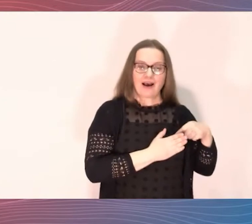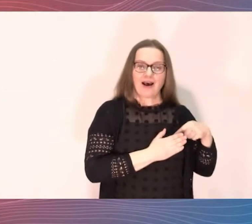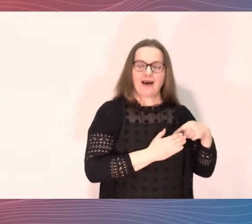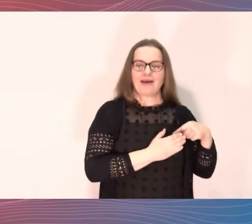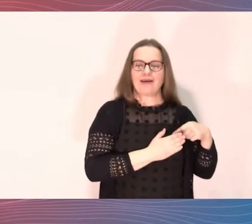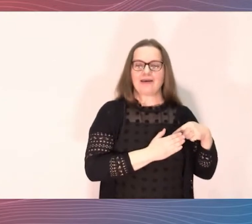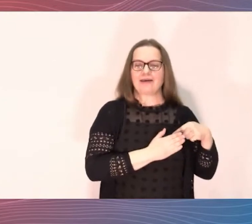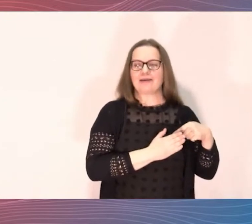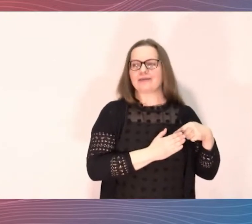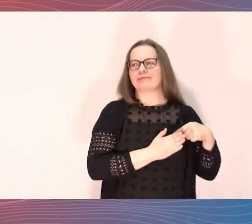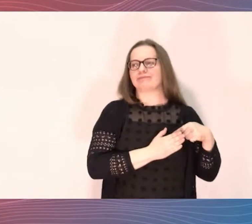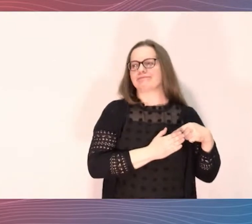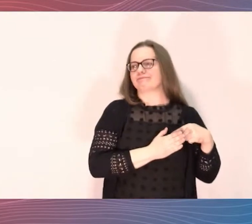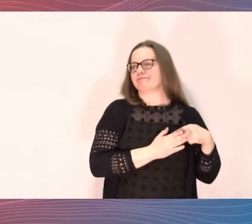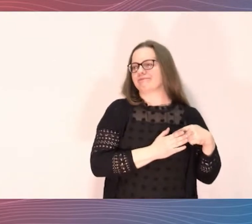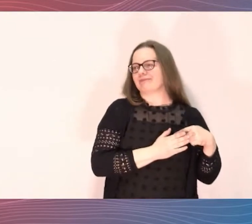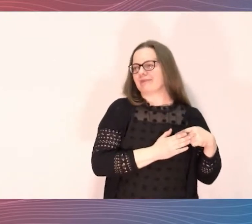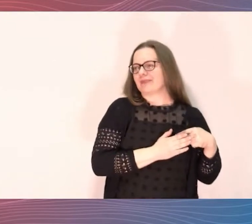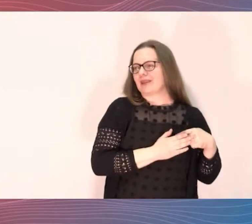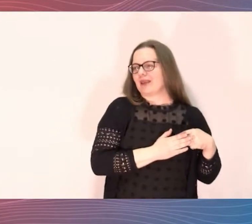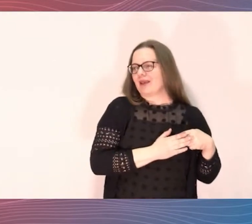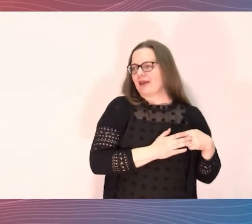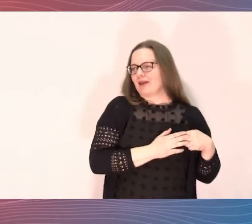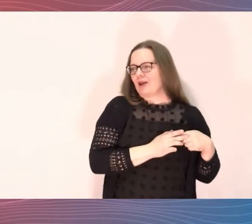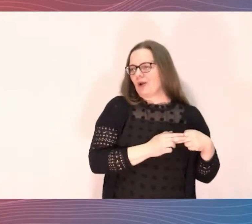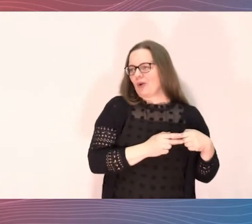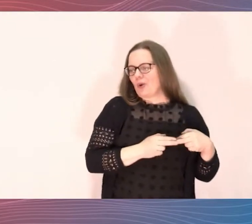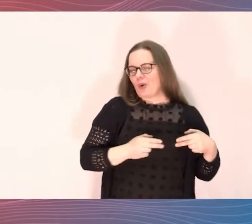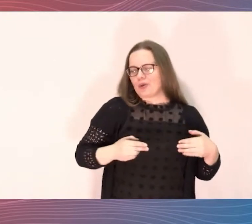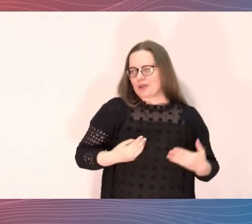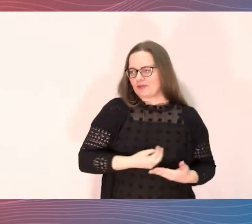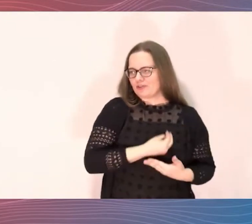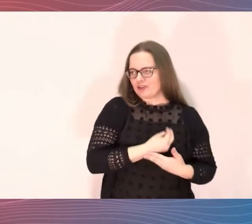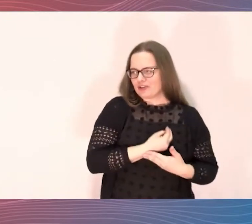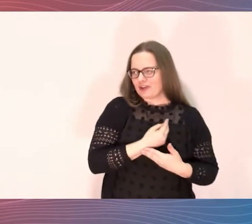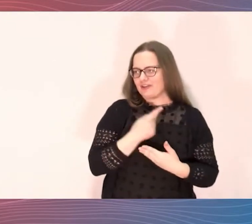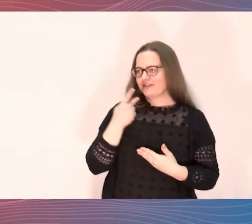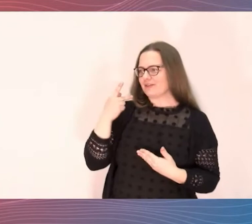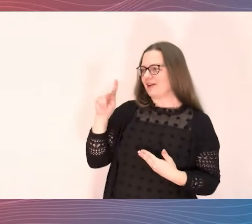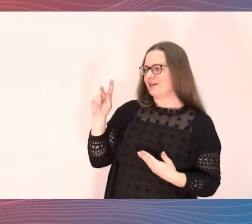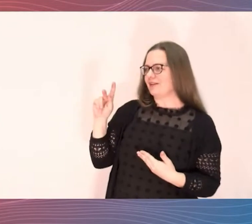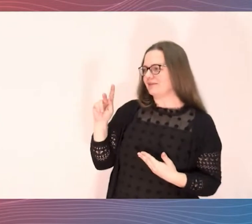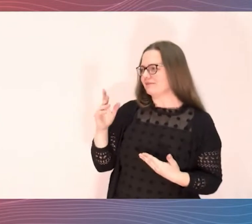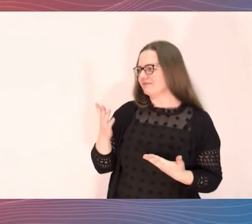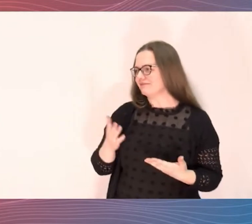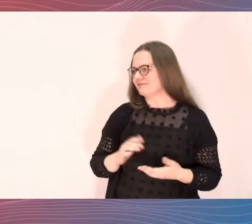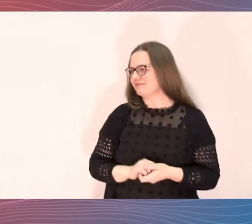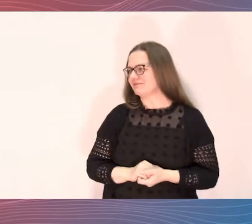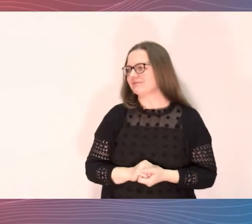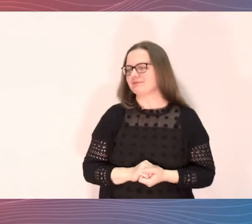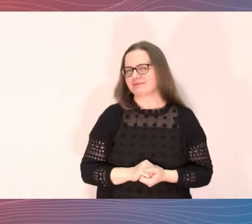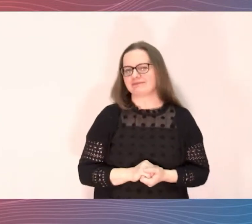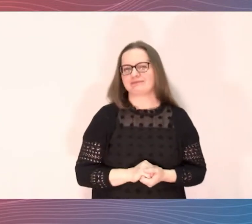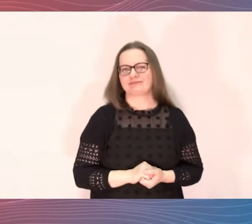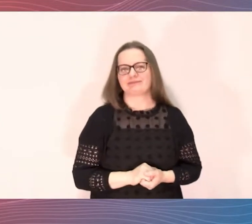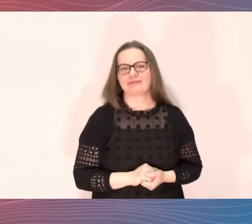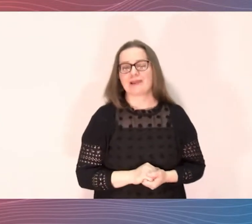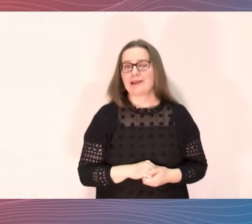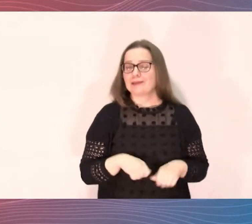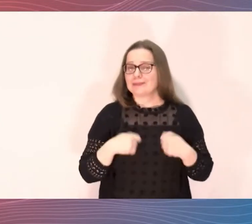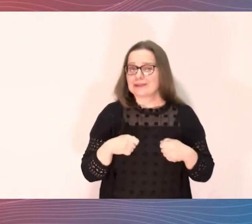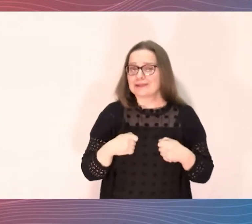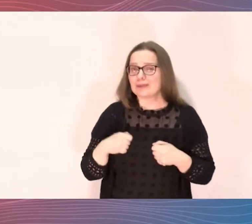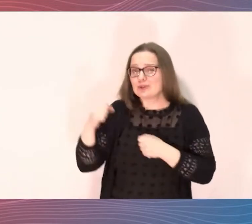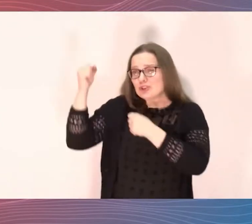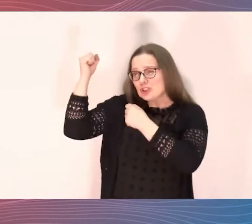as fontes da vida. Irmãos, temos que pedir para o Senhor nos dar luz e também me dá